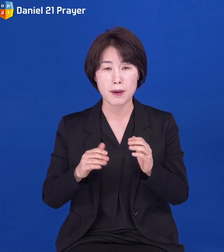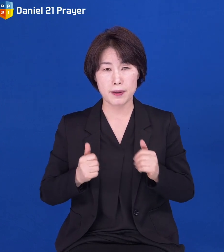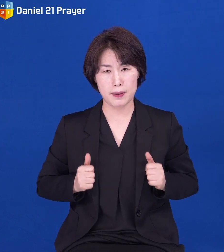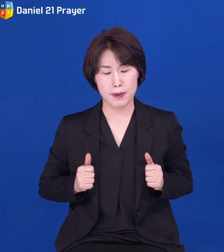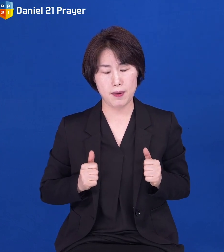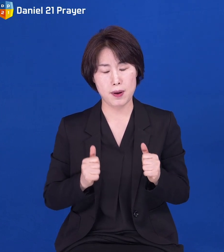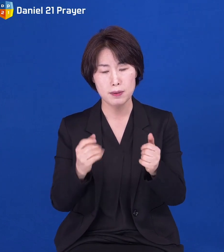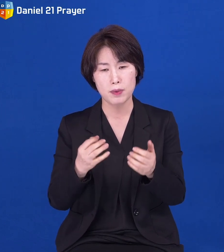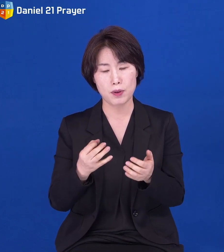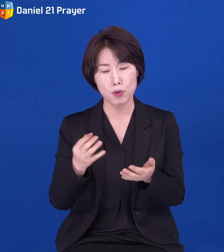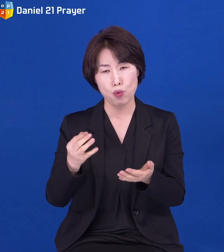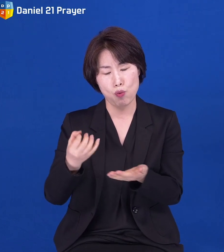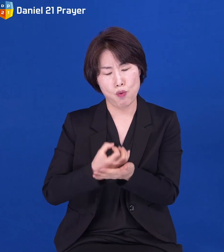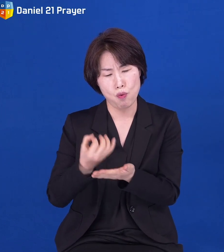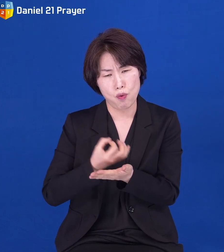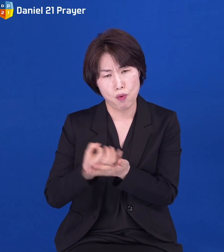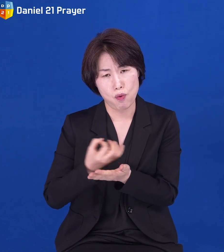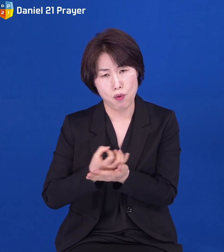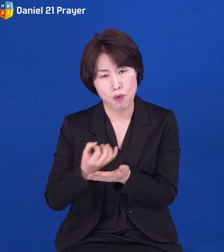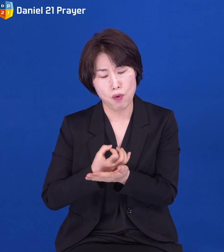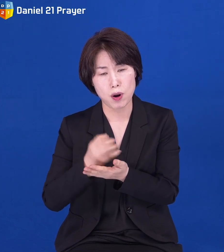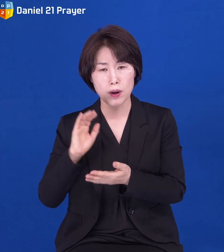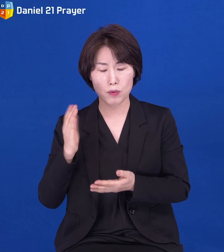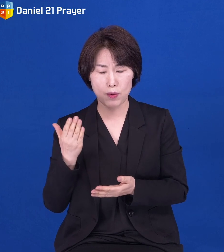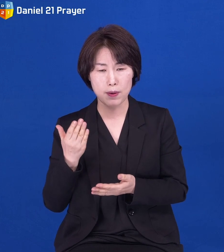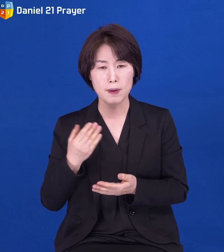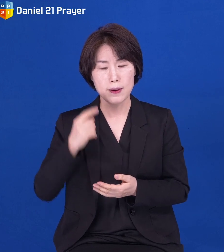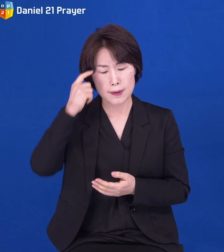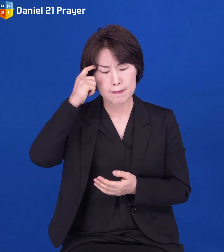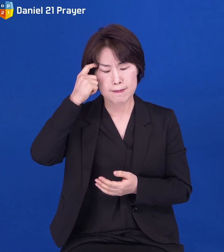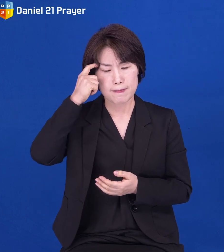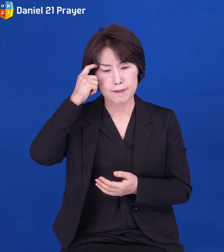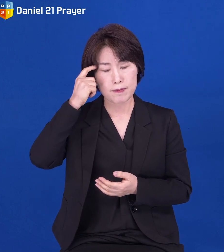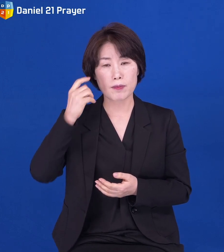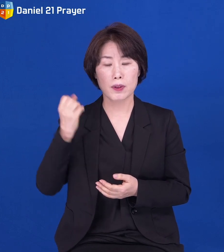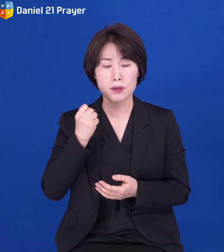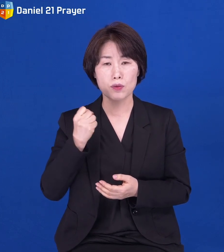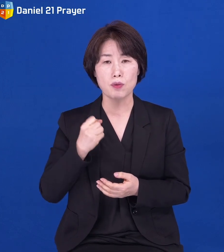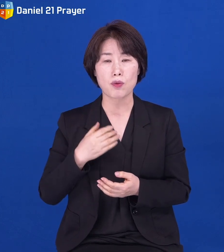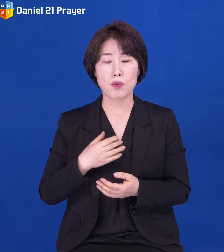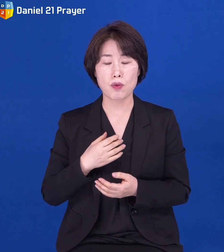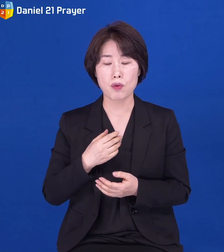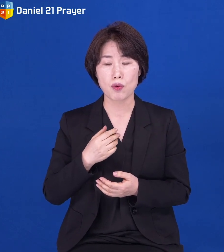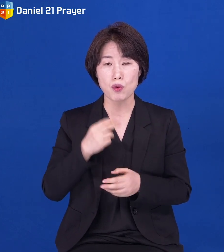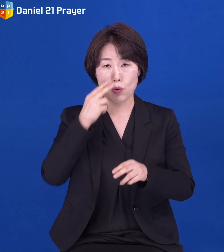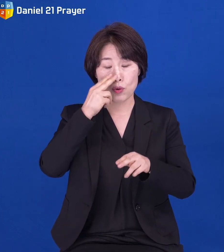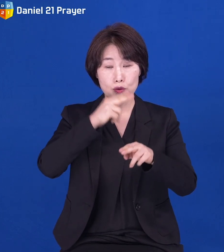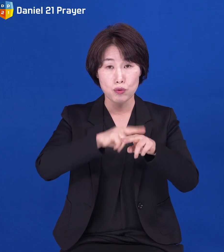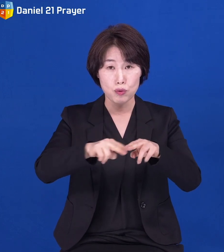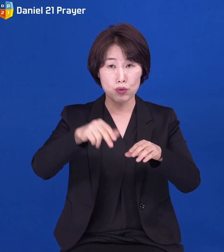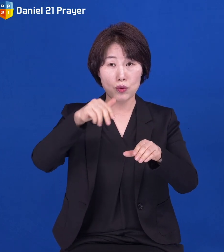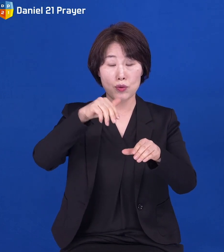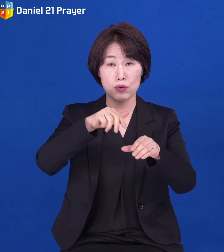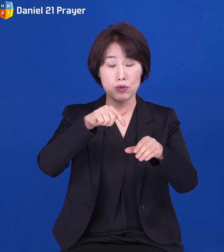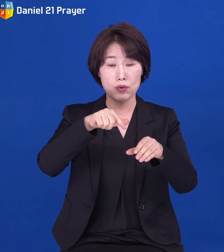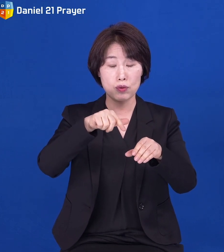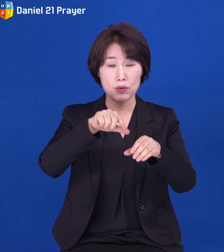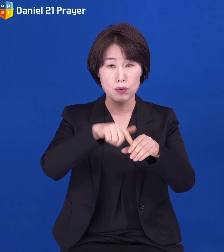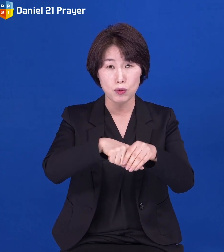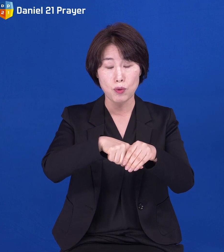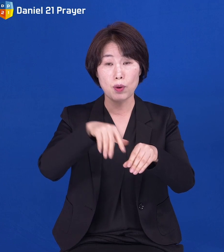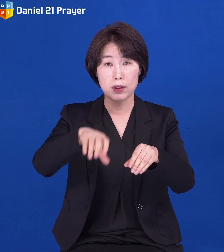없으면 인정을 못 받고 돈이 없으면 안 되는구나, 이런 생각에서 주유소 알바부터 안 한 게 없었고요. 제가 어렸을